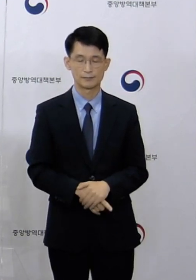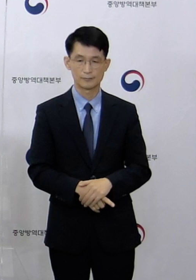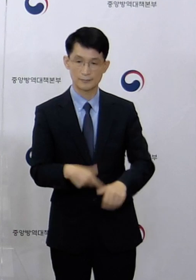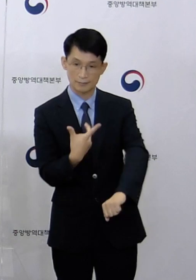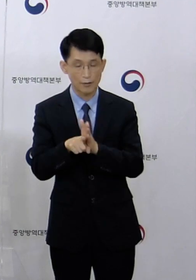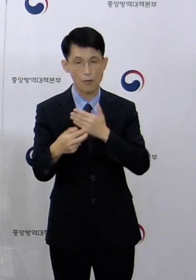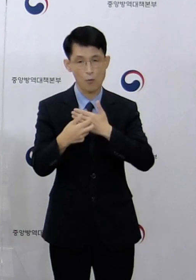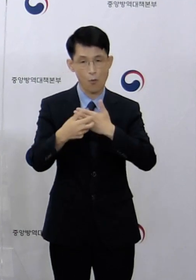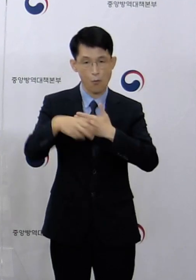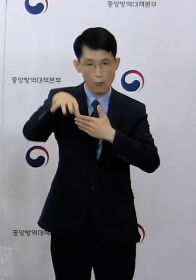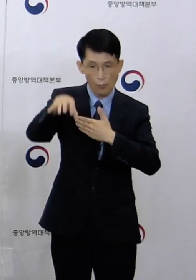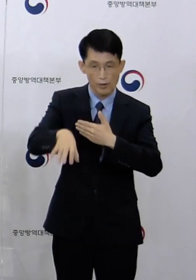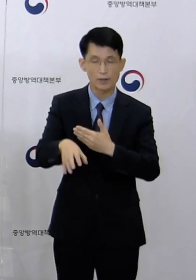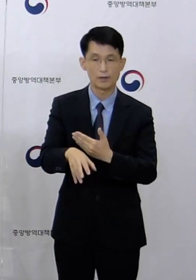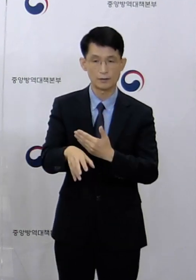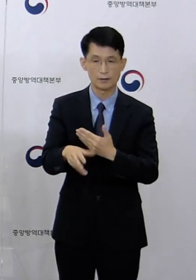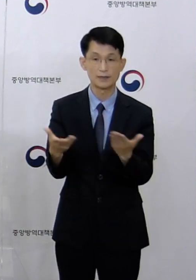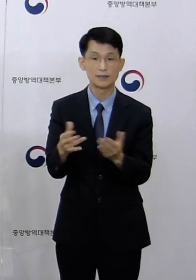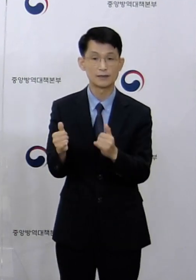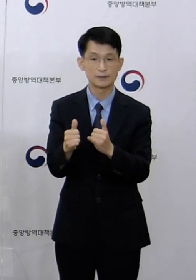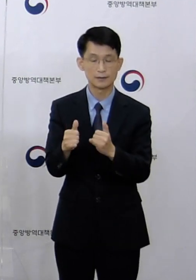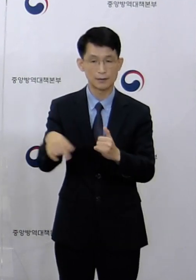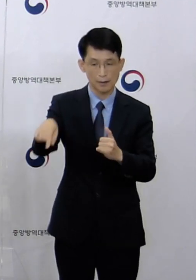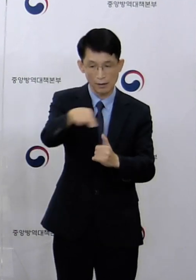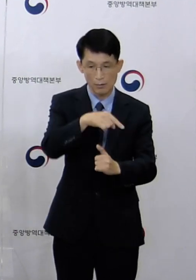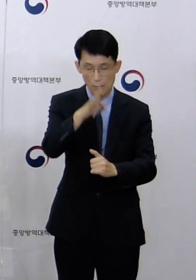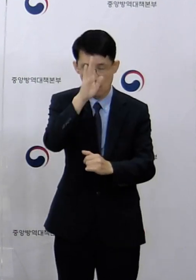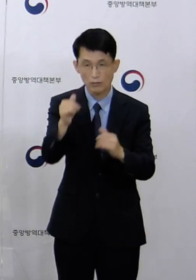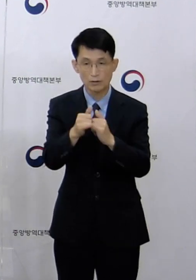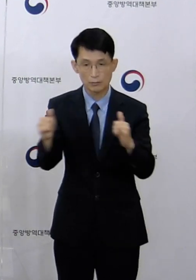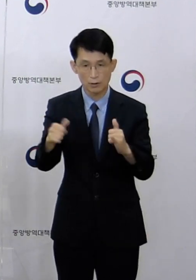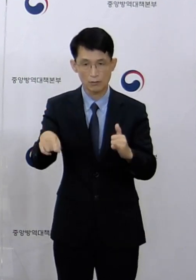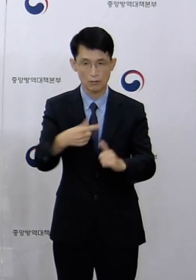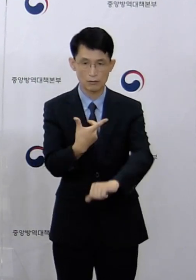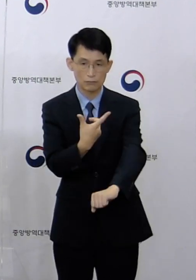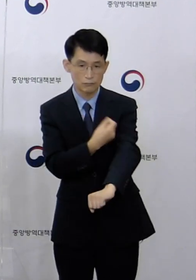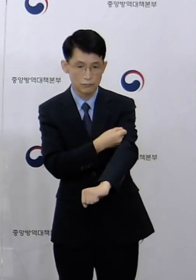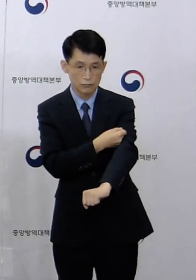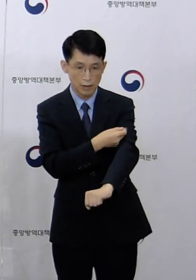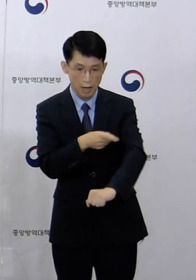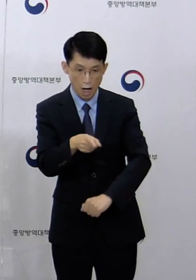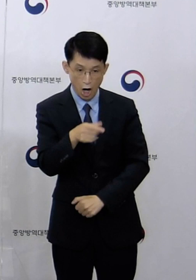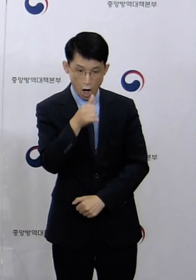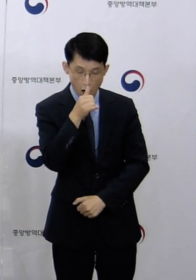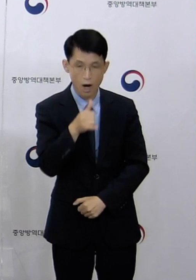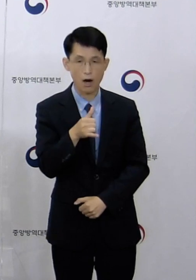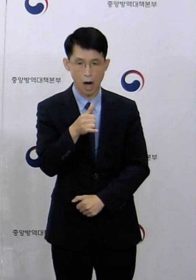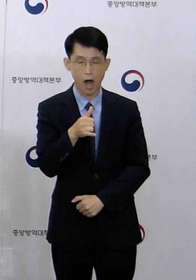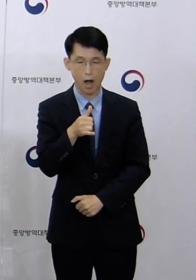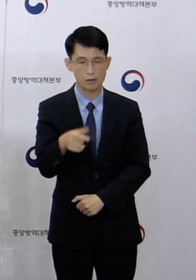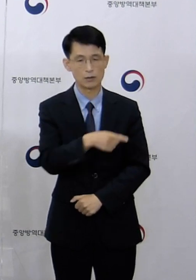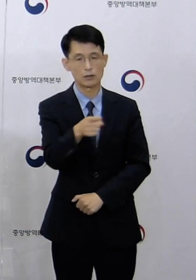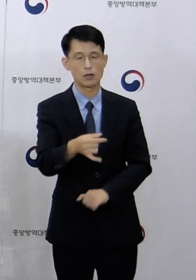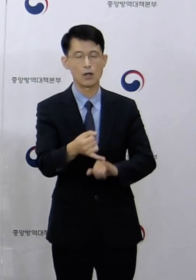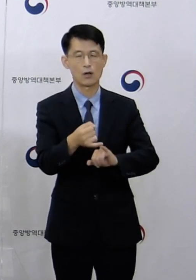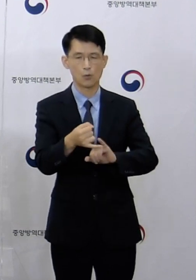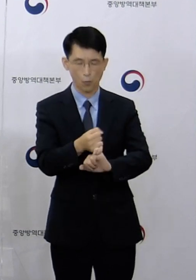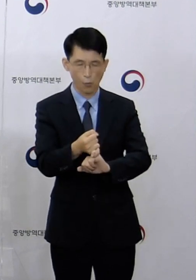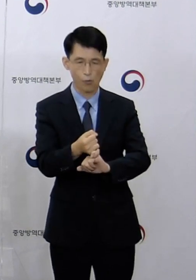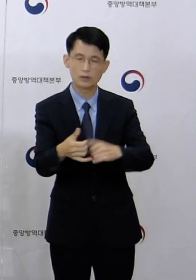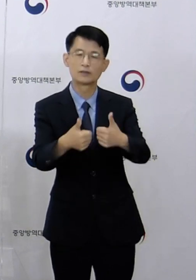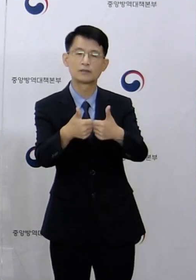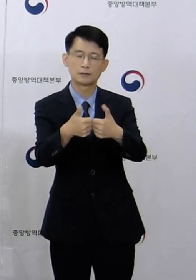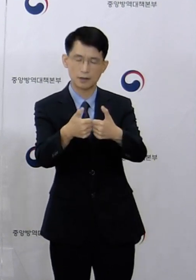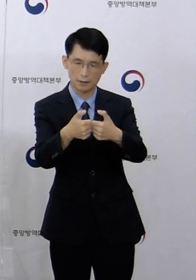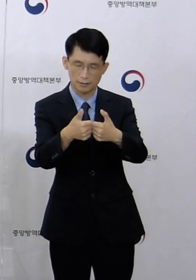투약을 위해 의료계에서 진료하고 있는 환자 중 이브실드 투약 대상자가 있는 경우 적극적으로 투약 상담 및